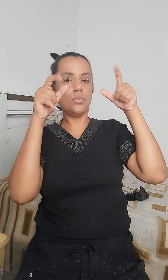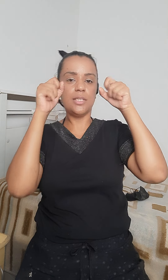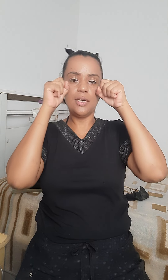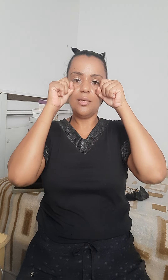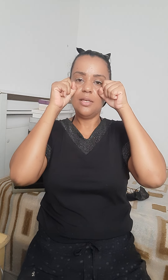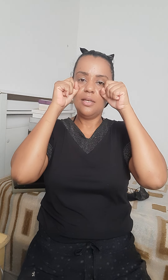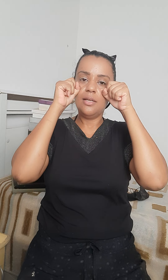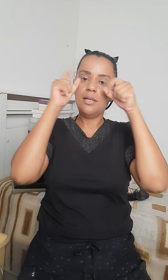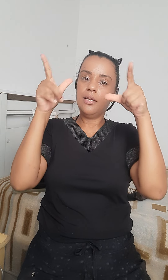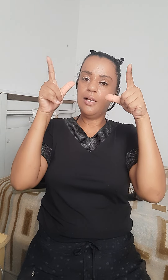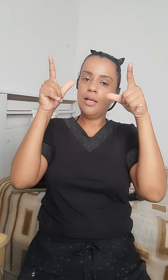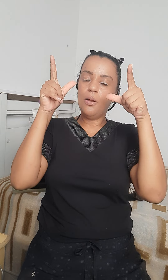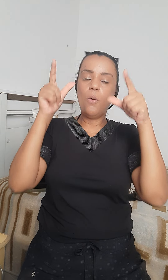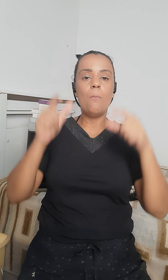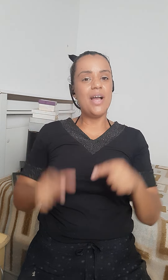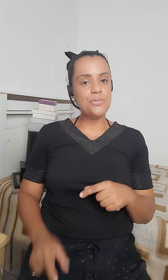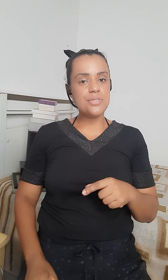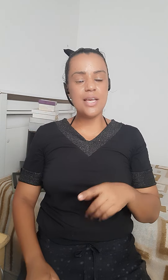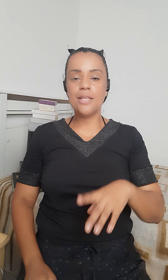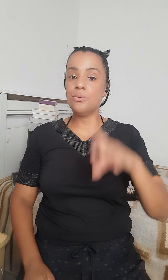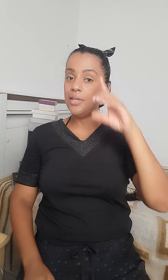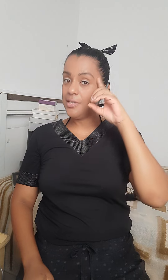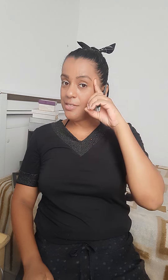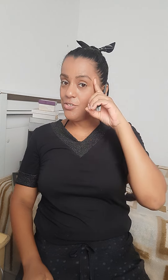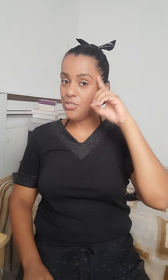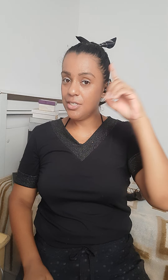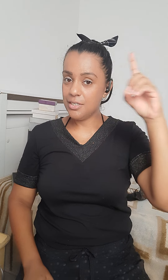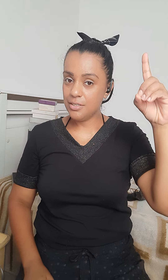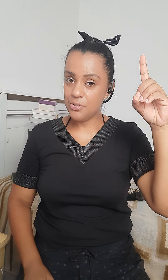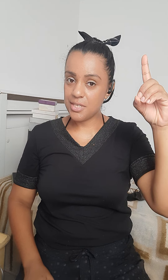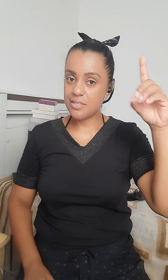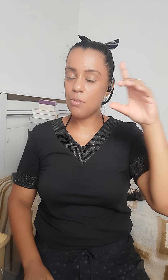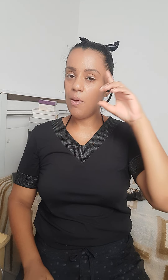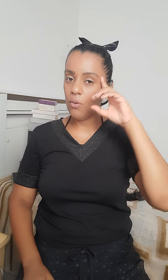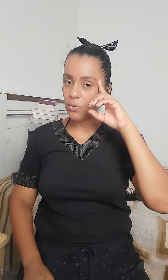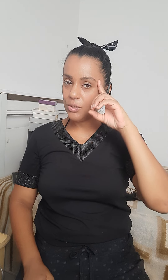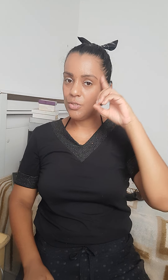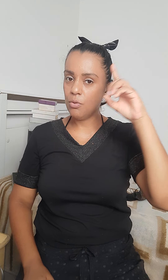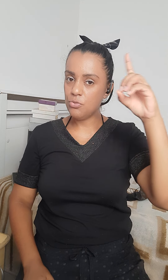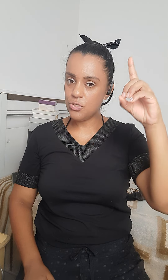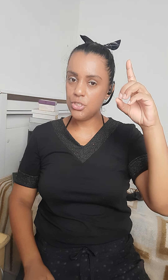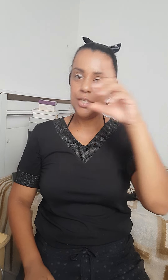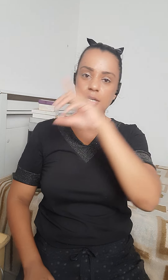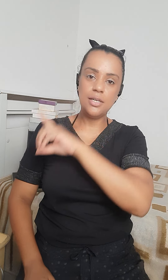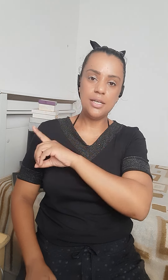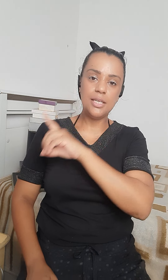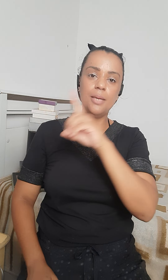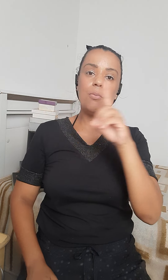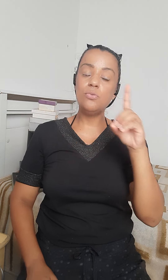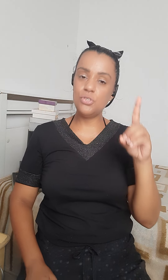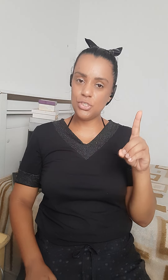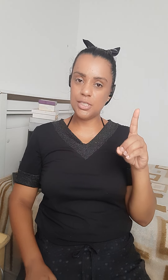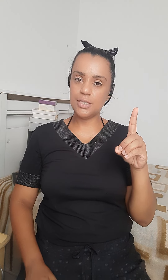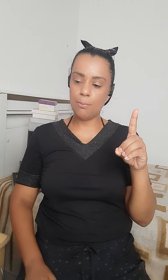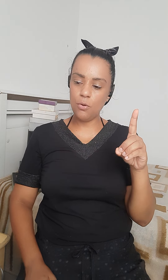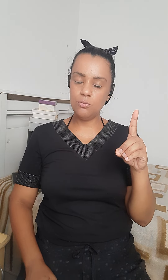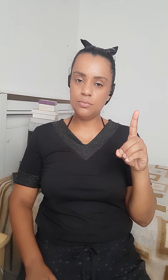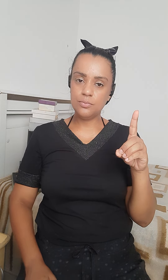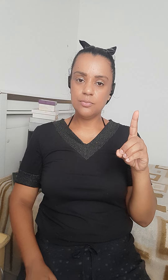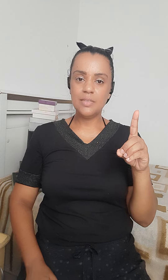tá? Mais usado esse dia, no estado de São Paulo. Bom dia e bom dia, tá bom? Lá